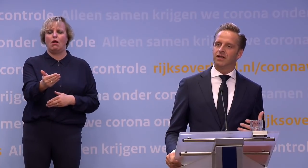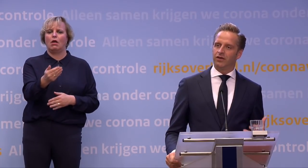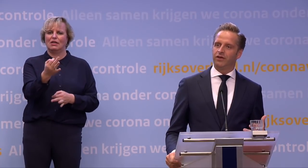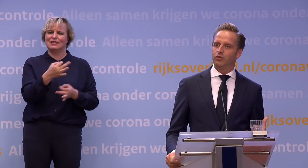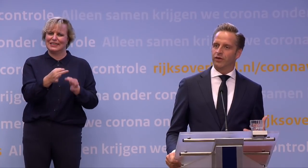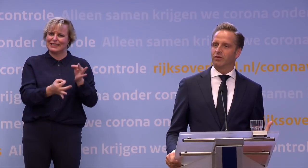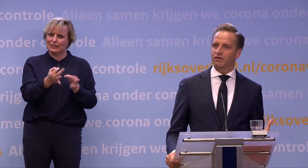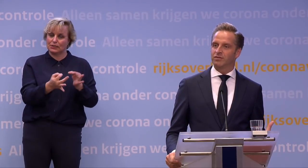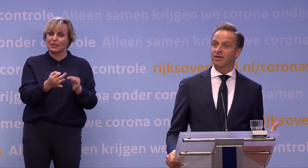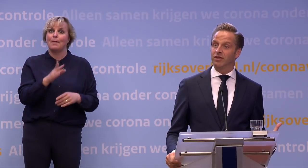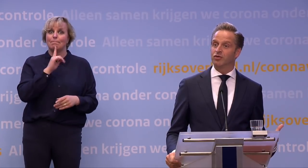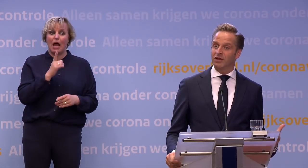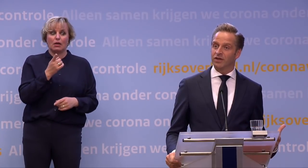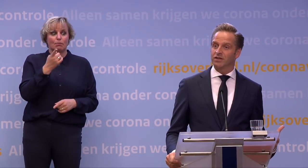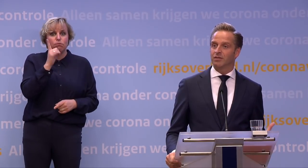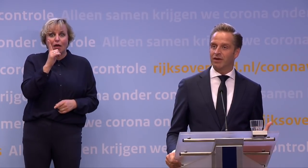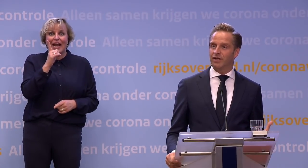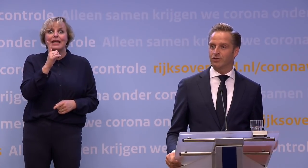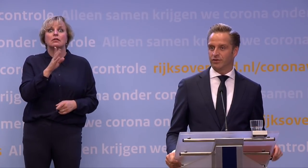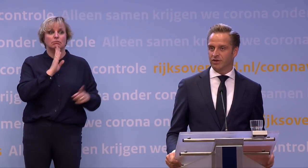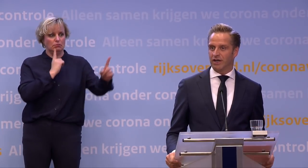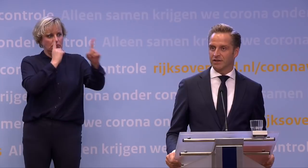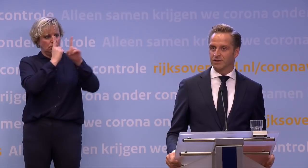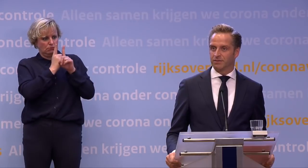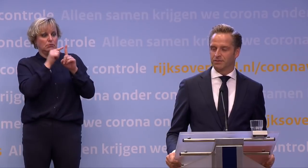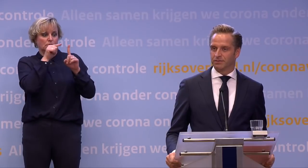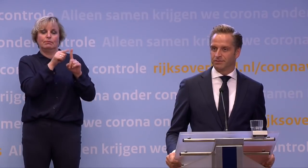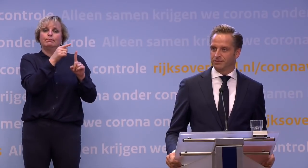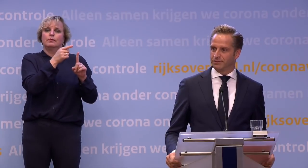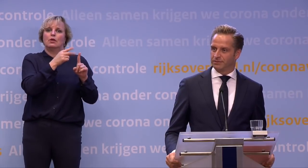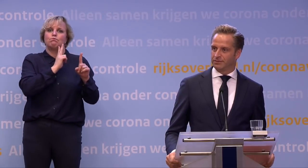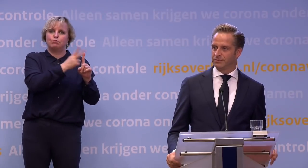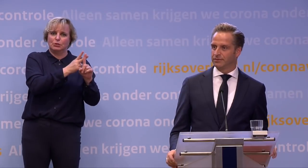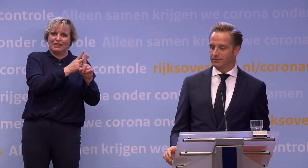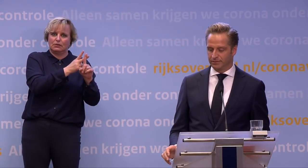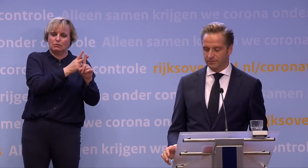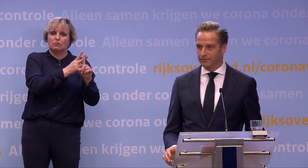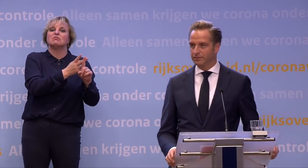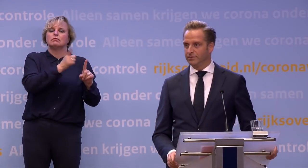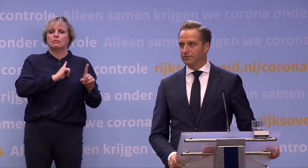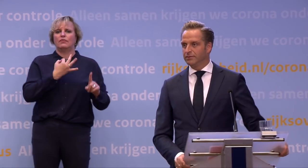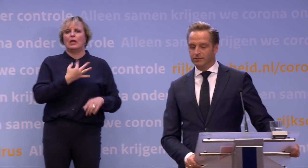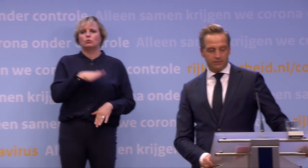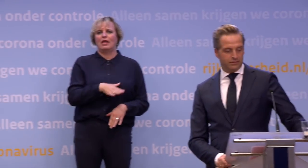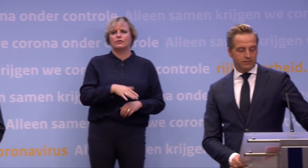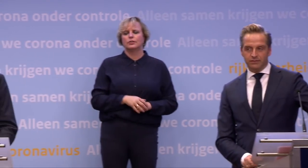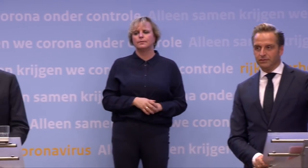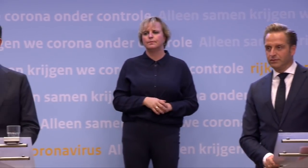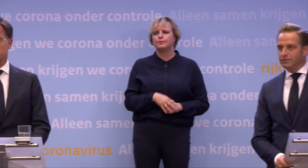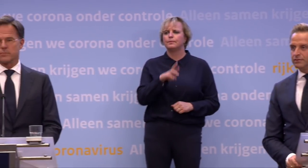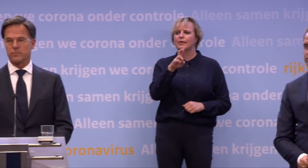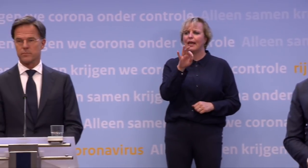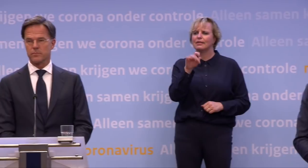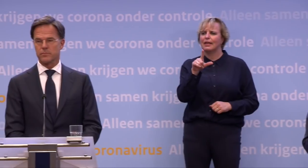als je in contact bent geweest met iemand die besmet was, blijf je thuis. Dat is de basis. RTL en dan ronden we af. Ja, meneer Rutte, nog even tot slot.